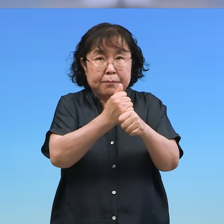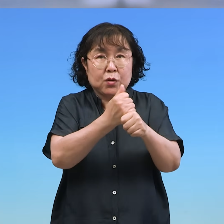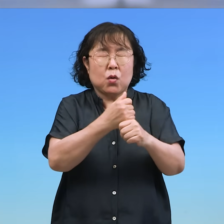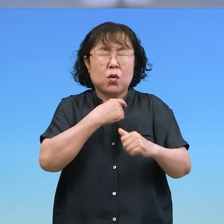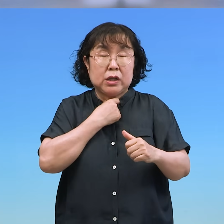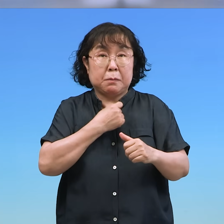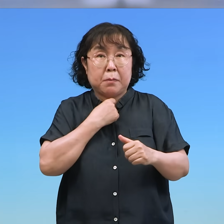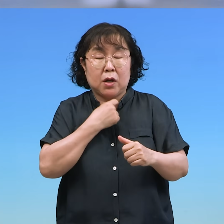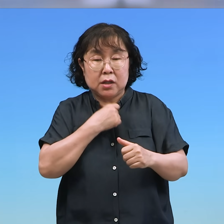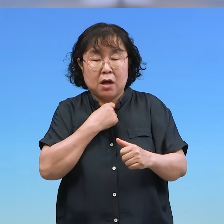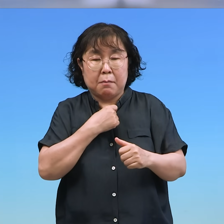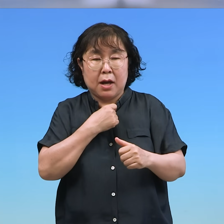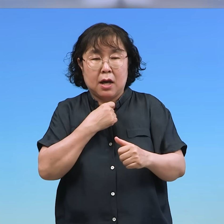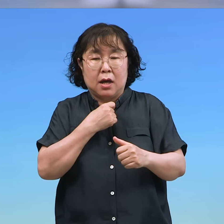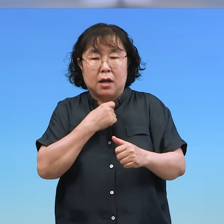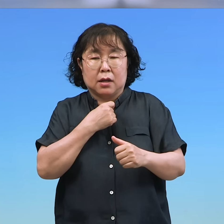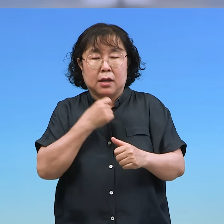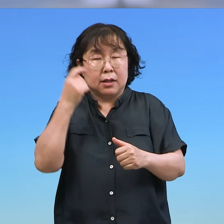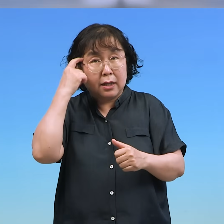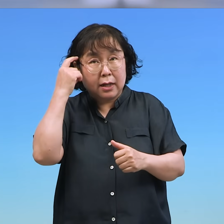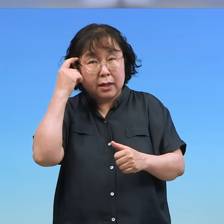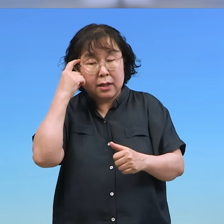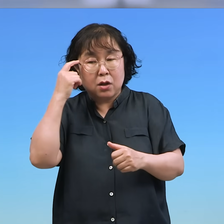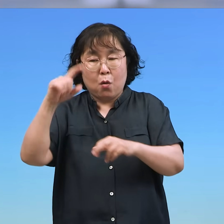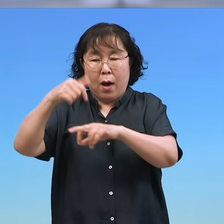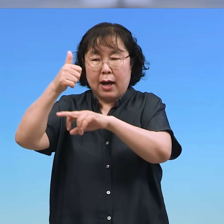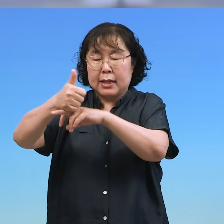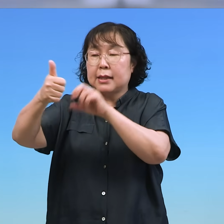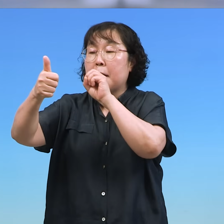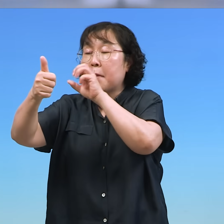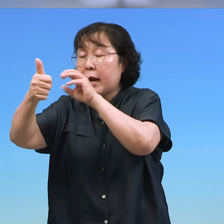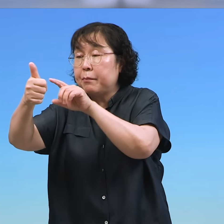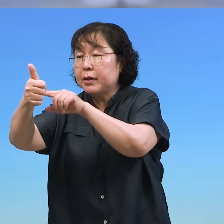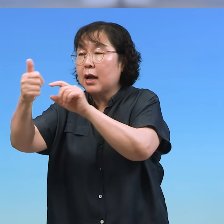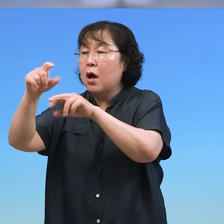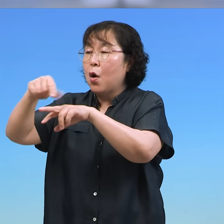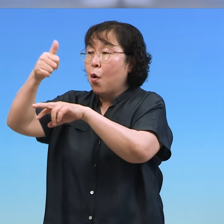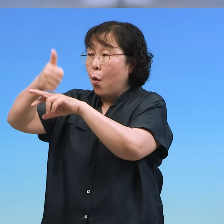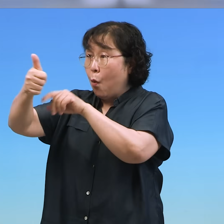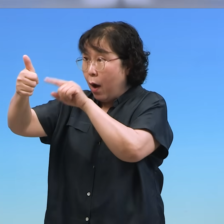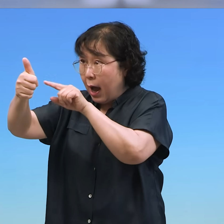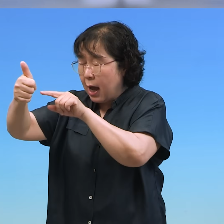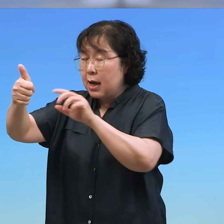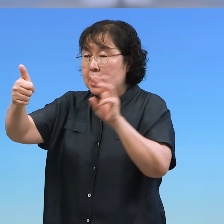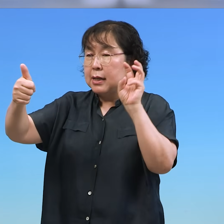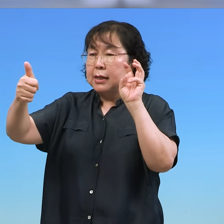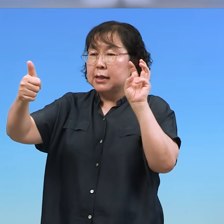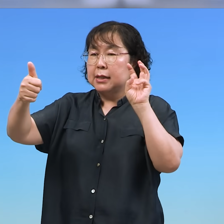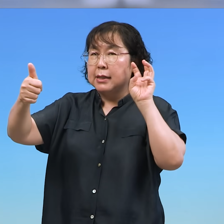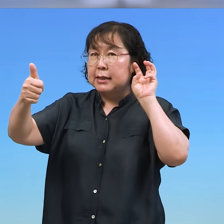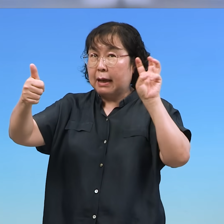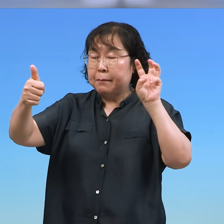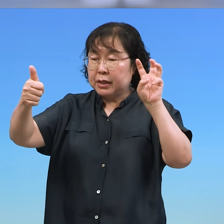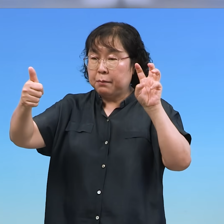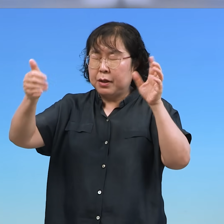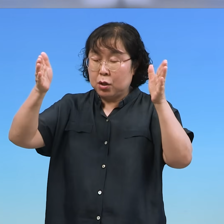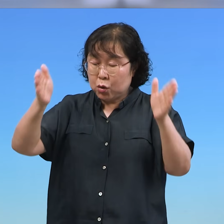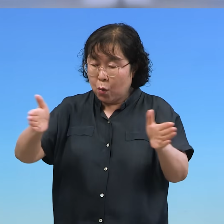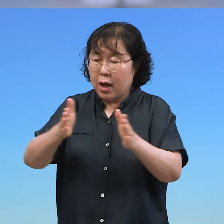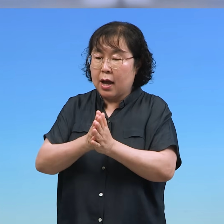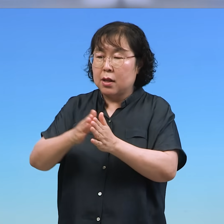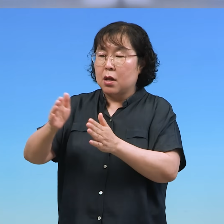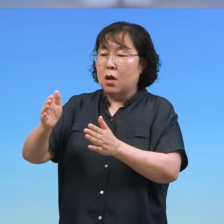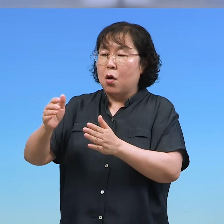왕에게 무슨 건의를 올리는가 하니까, 왕이시여 30일 동안 왕 외에 어떤 신이나